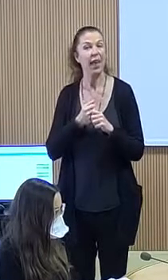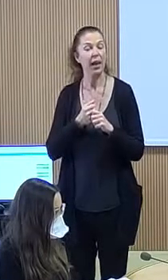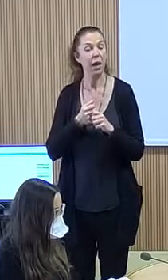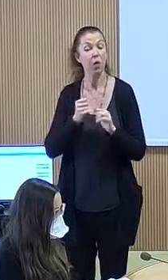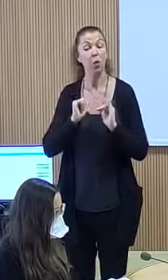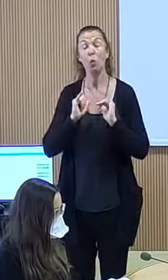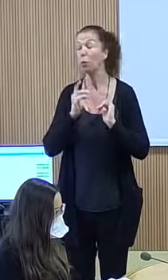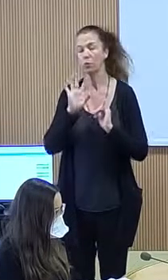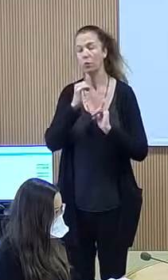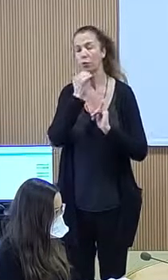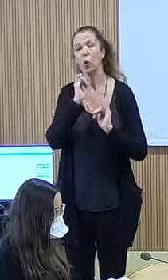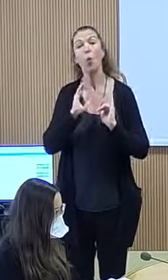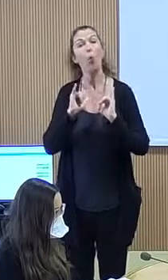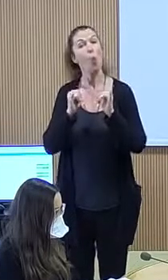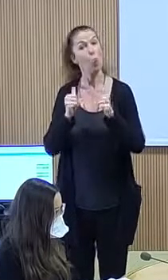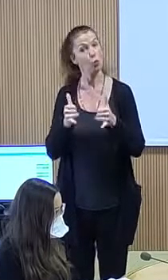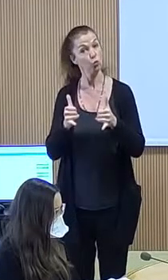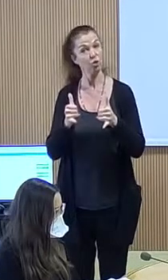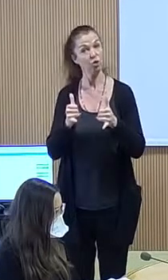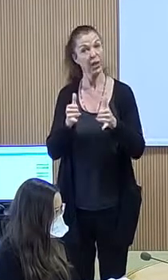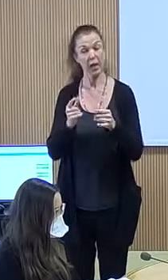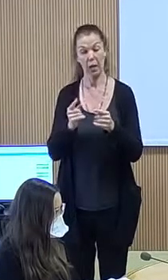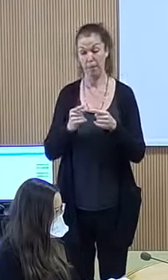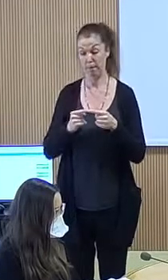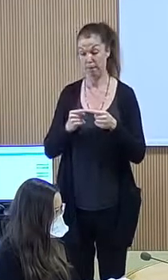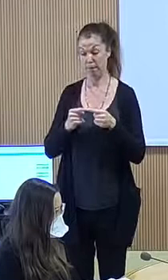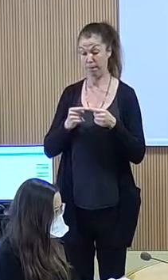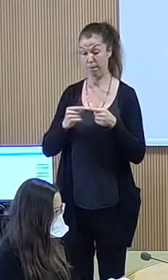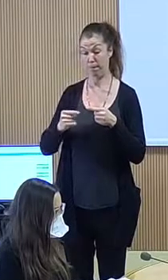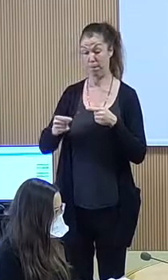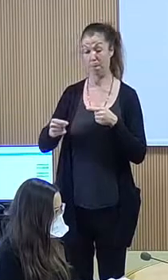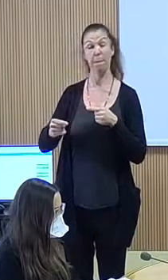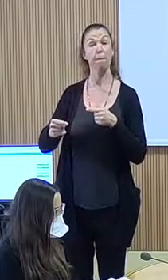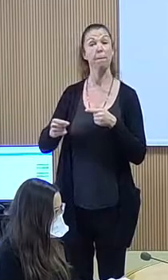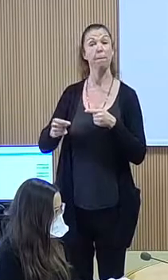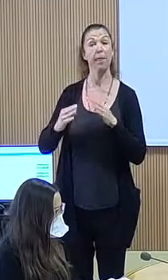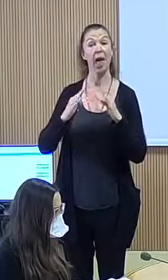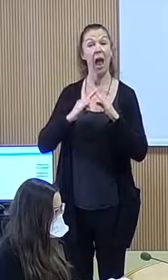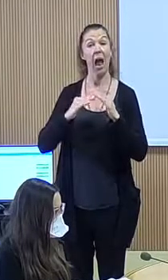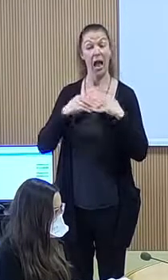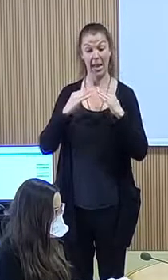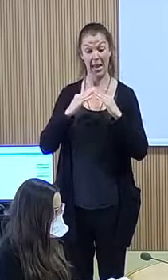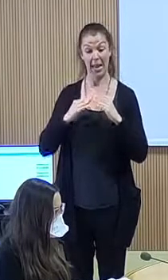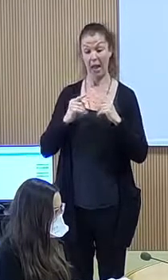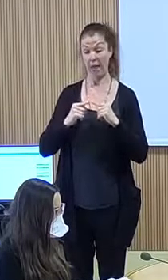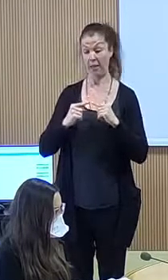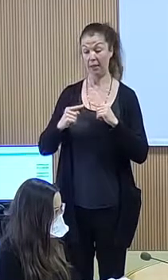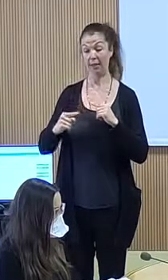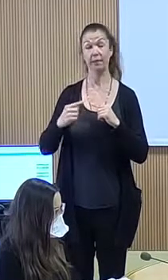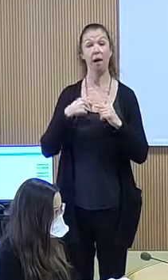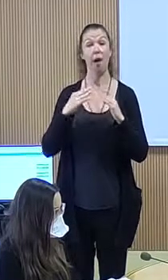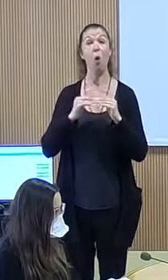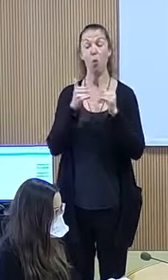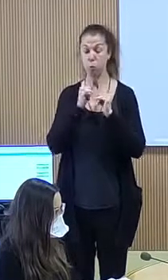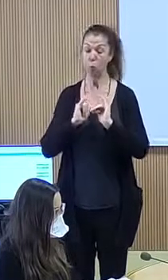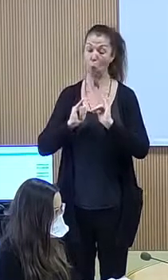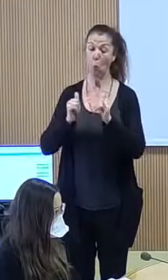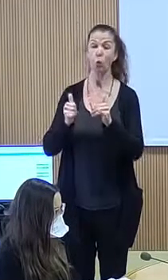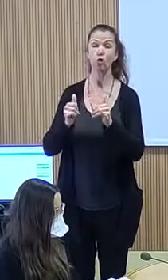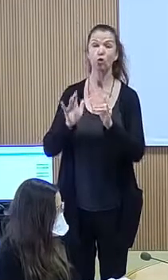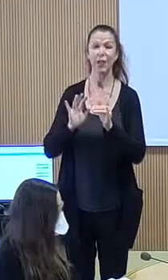per un raggio limitato vicino alla nostra abitazione ma questo evidentemente